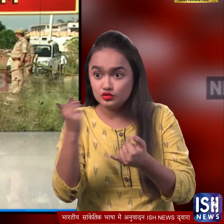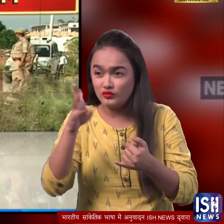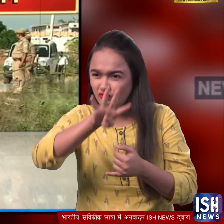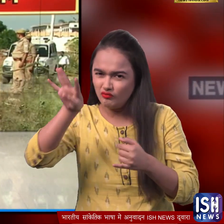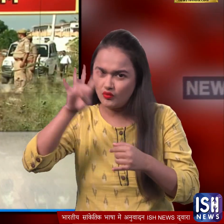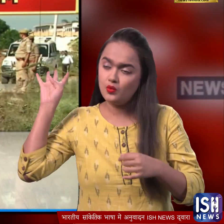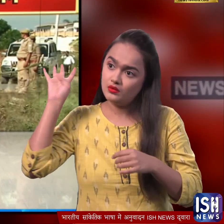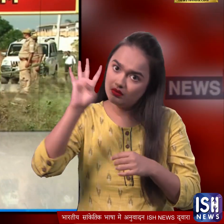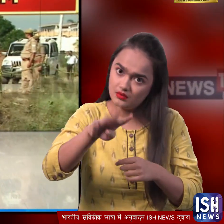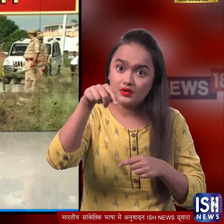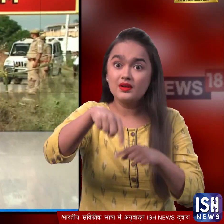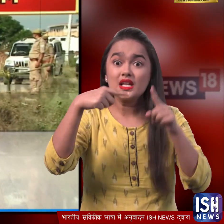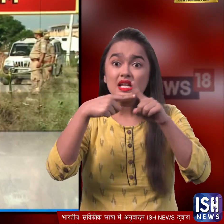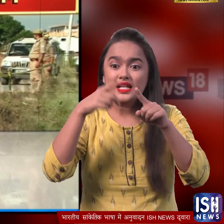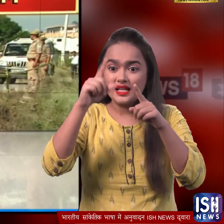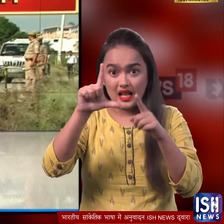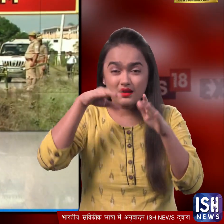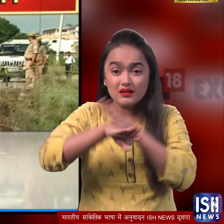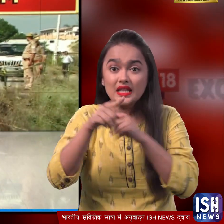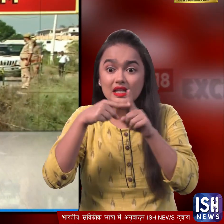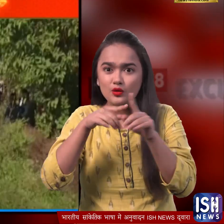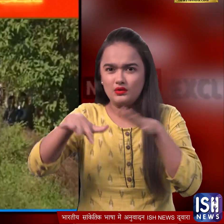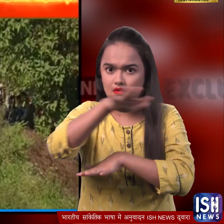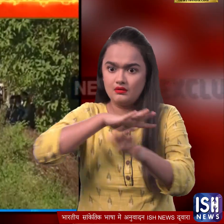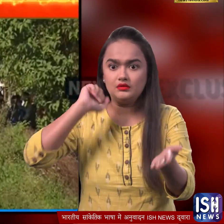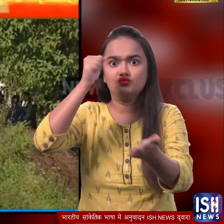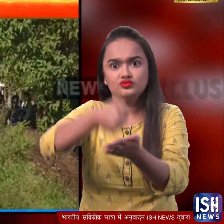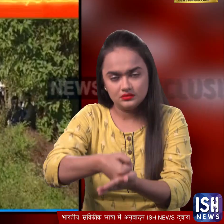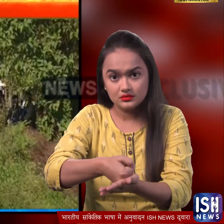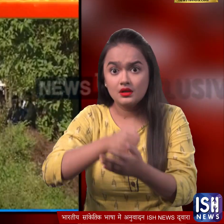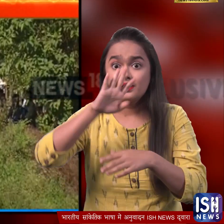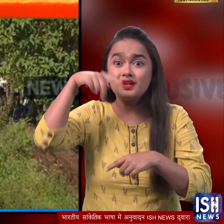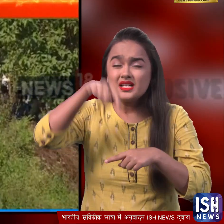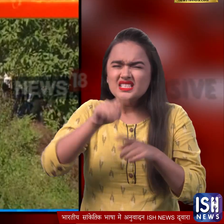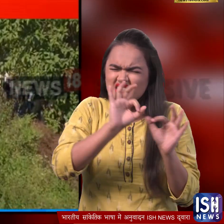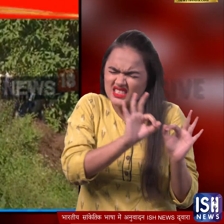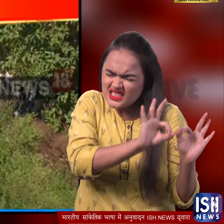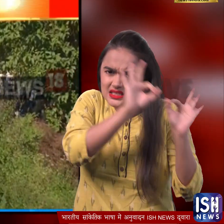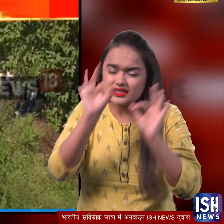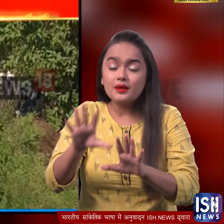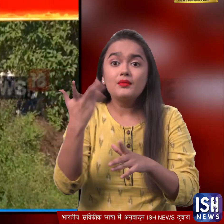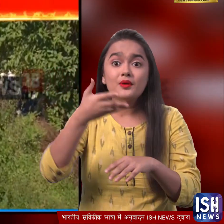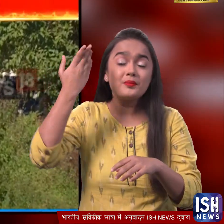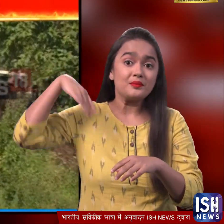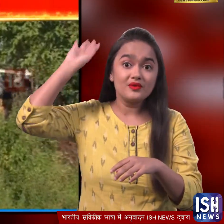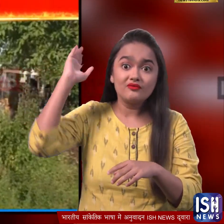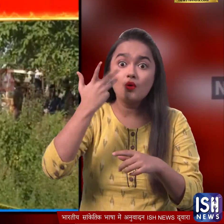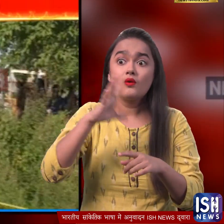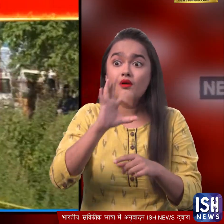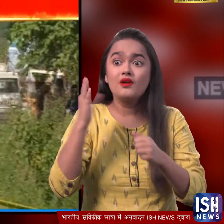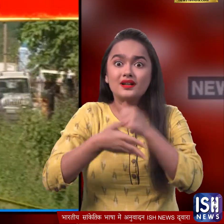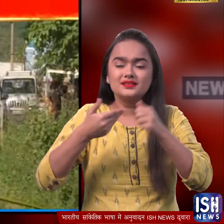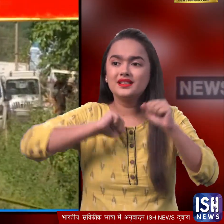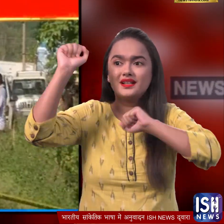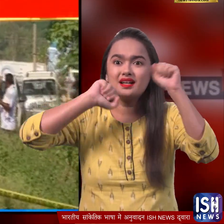लेकर लखीमपुर खीरी के तिकुनिया इलाके में पहुंची और वहां हूबहू वैसा ही माहौल बनाया जैसा उस दिन रहा